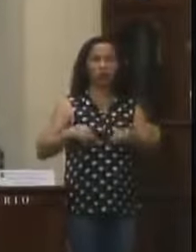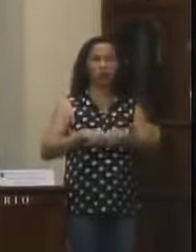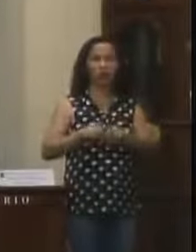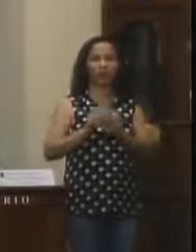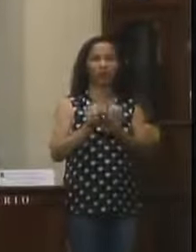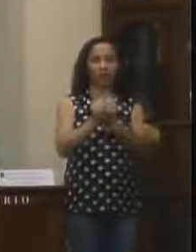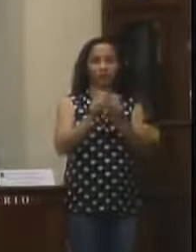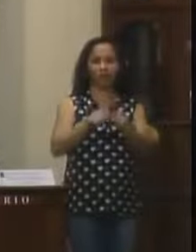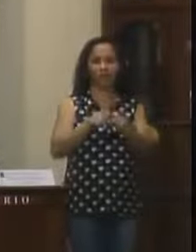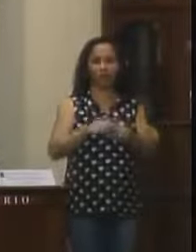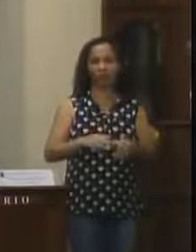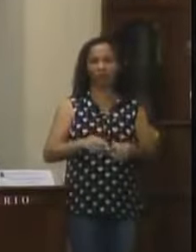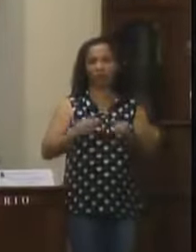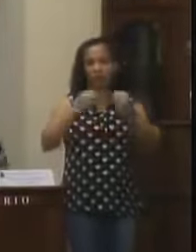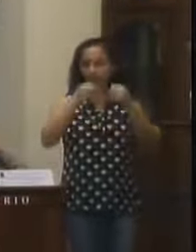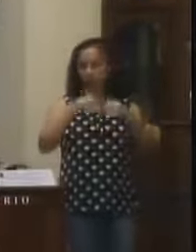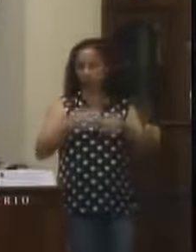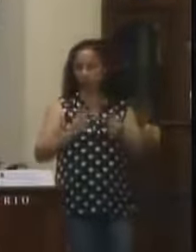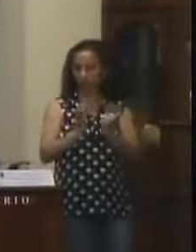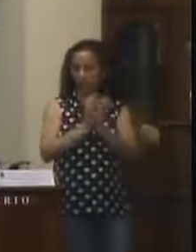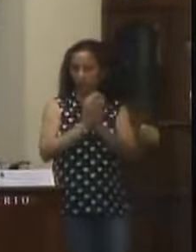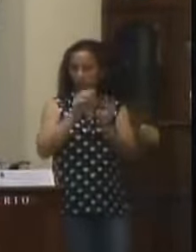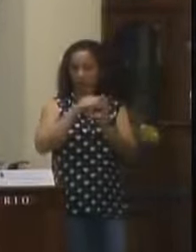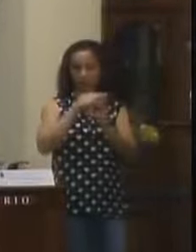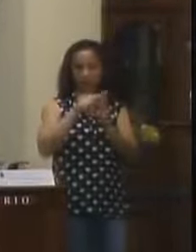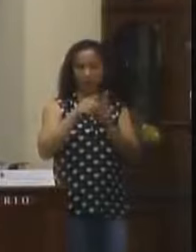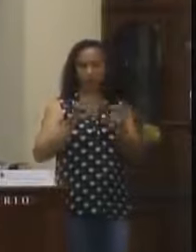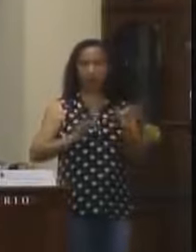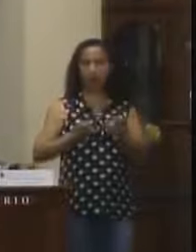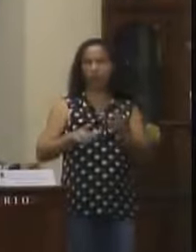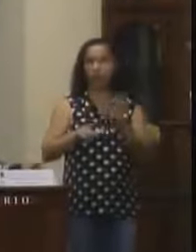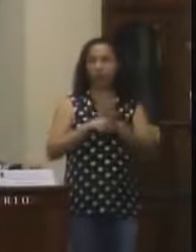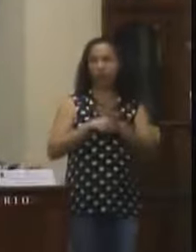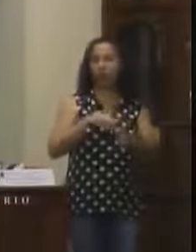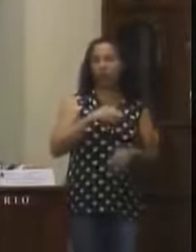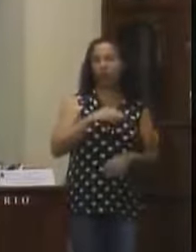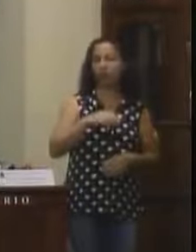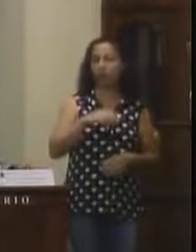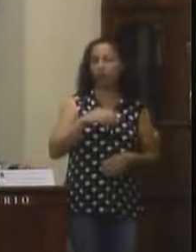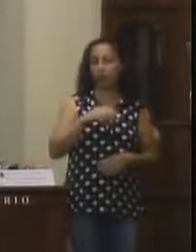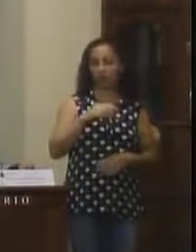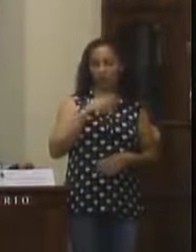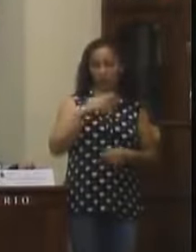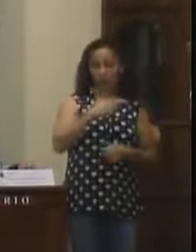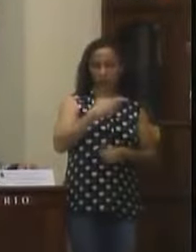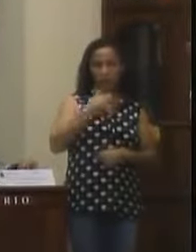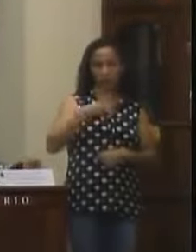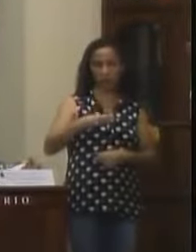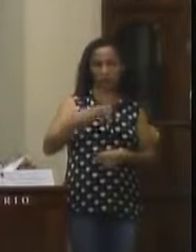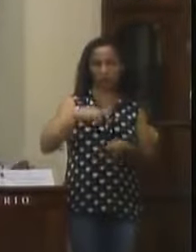Parecer da Comissão de Justiça e Redação ao projeto de lei ordinária número 026 de 2018, vereador Salcinho do Bar.